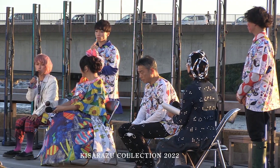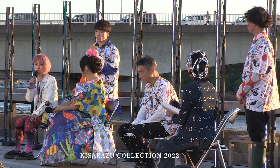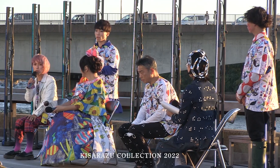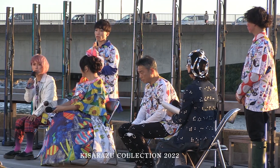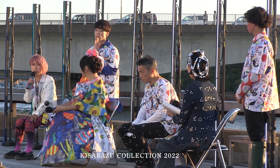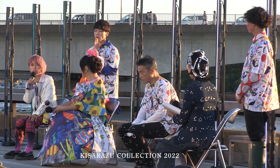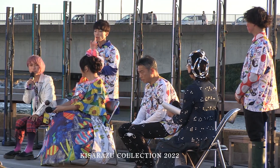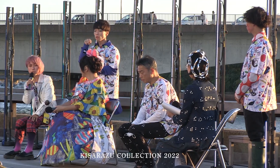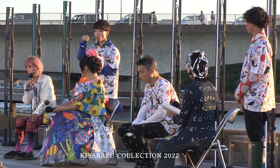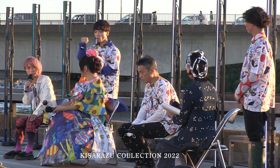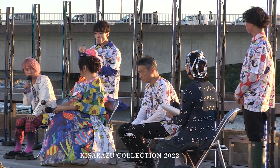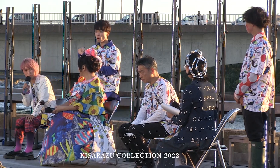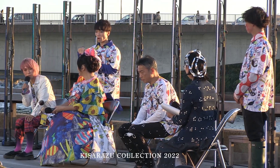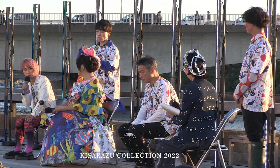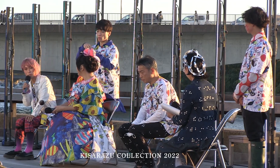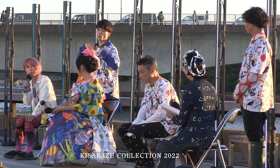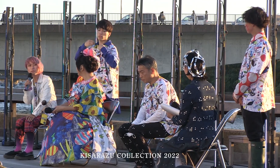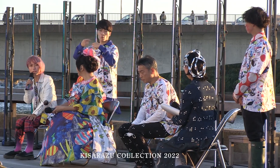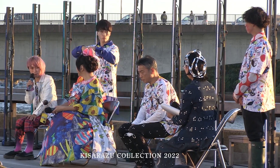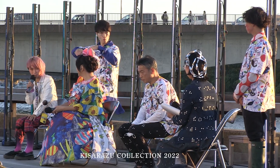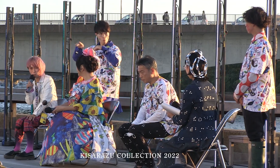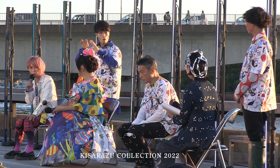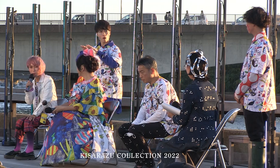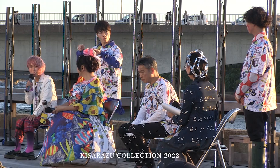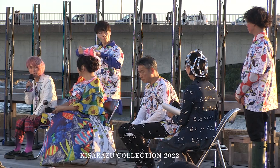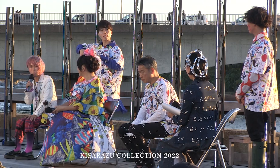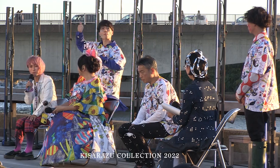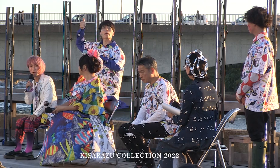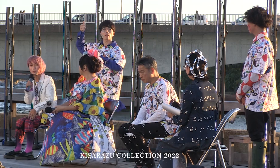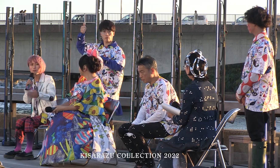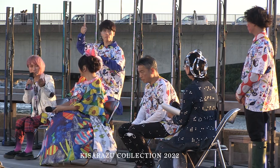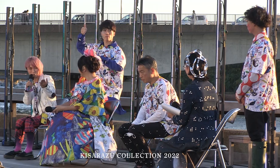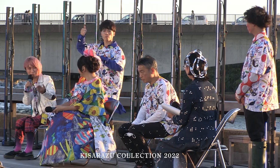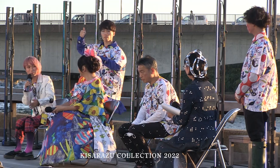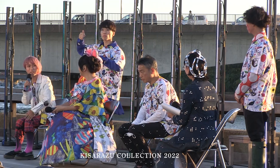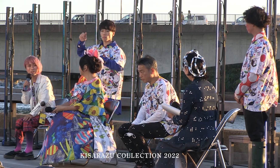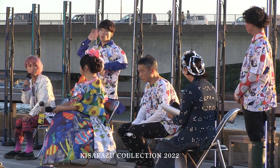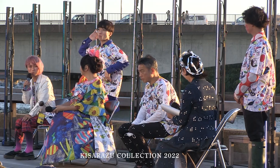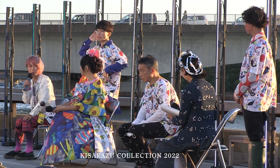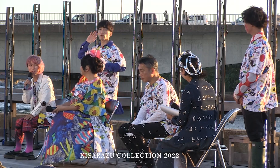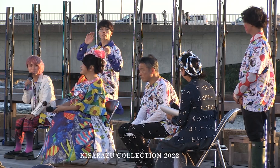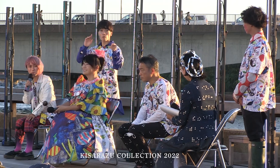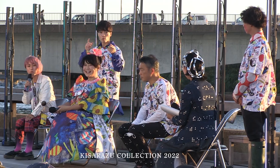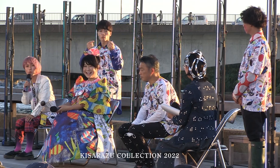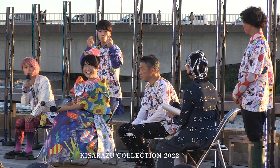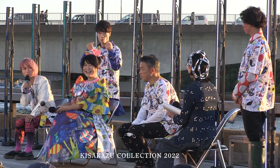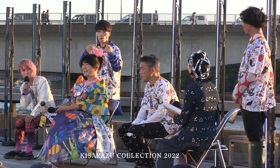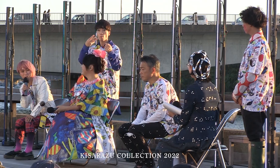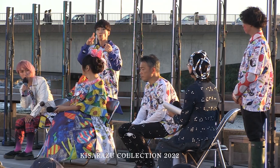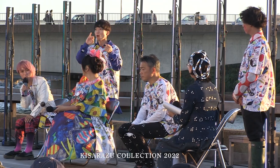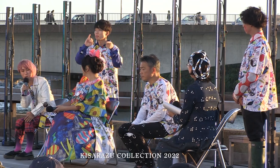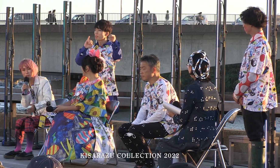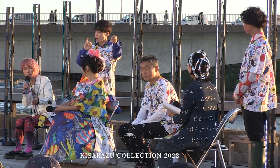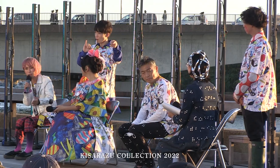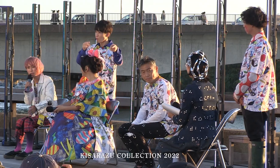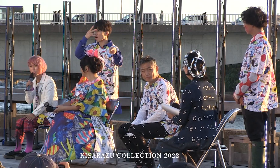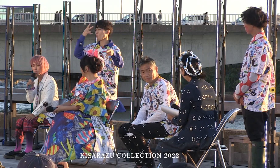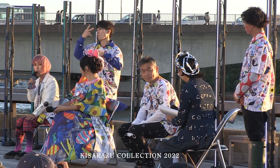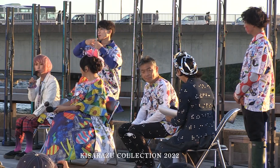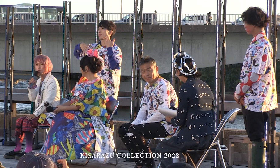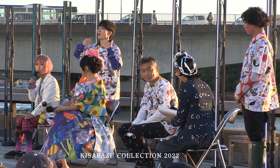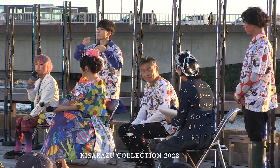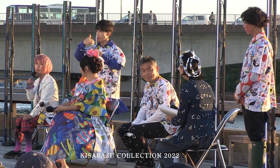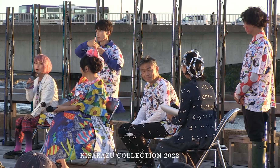ファッションショーは子どもたちがメインです。モデルさんにしても、今美和さんも喋られてると思うんですけども、高校2年生の美和さん